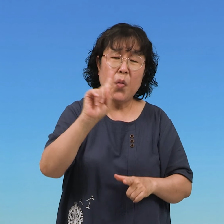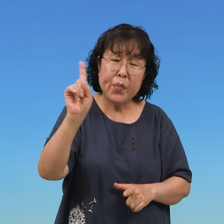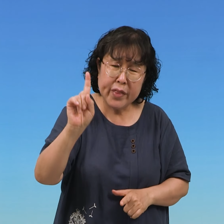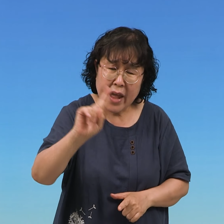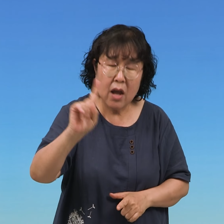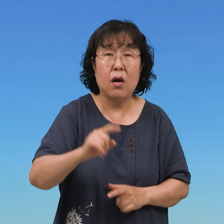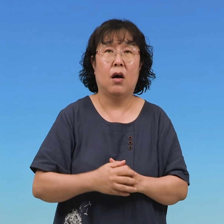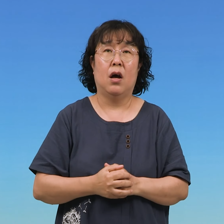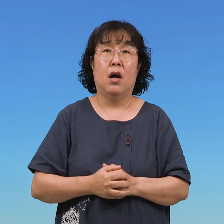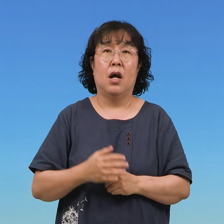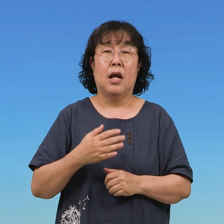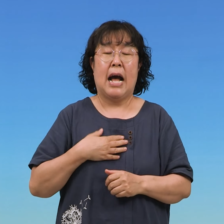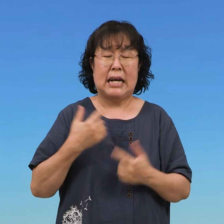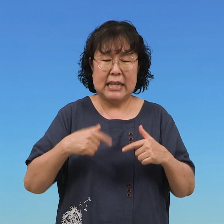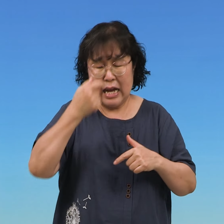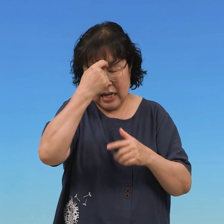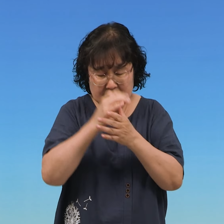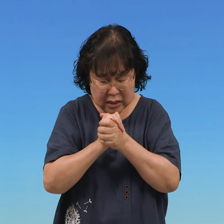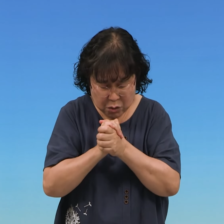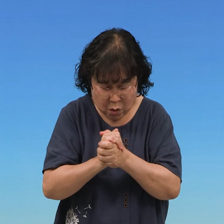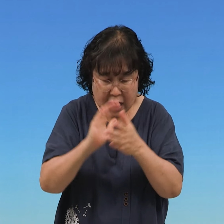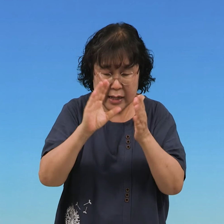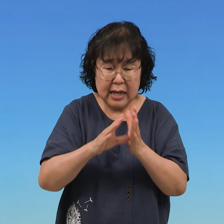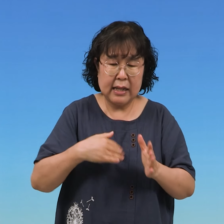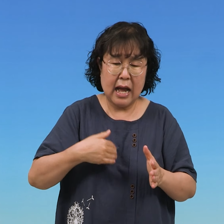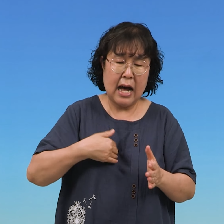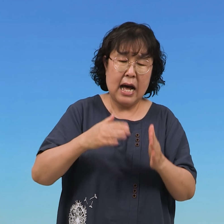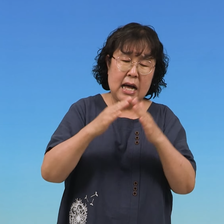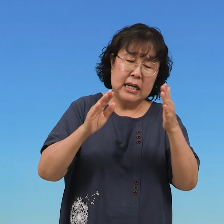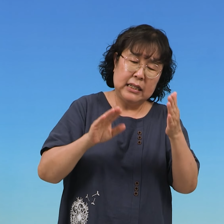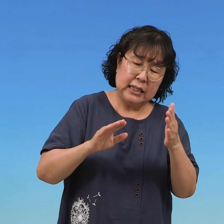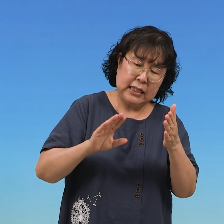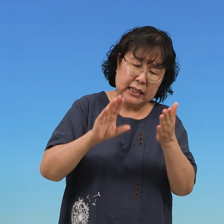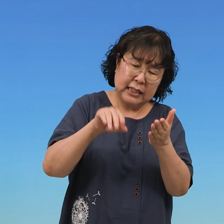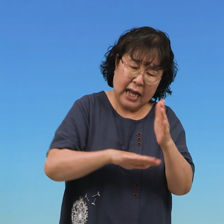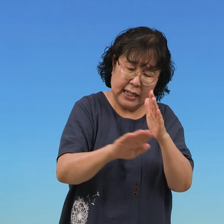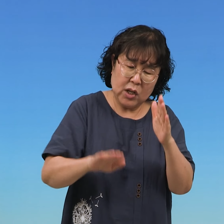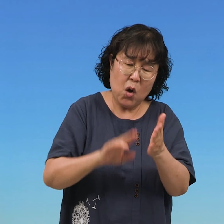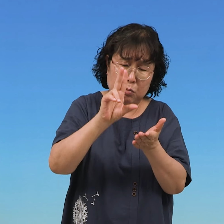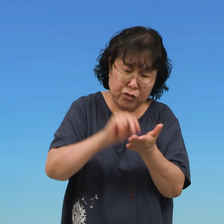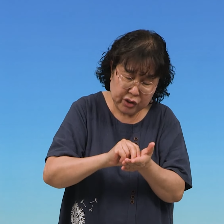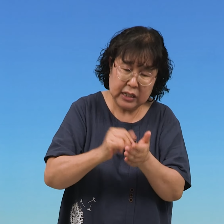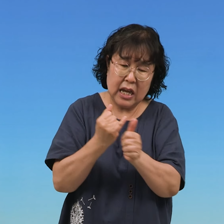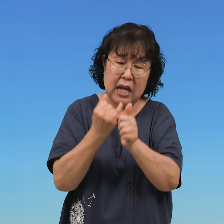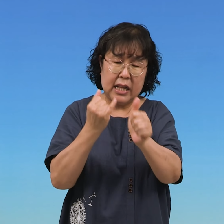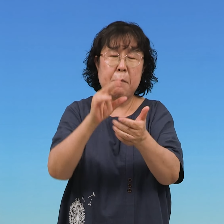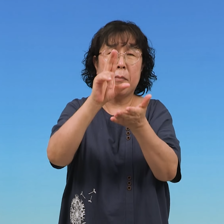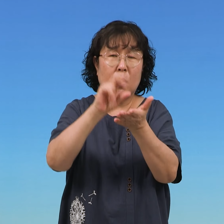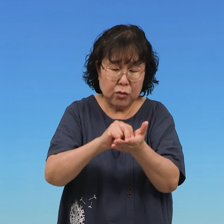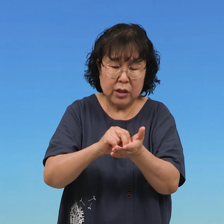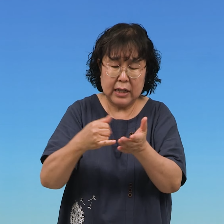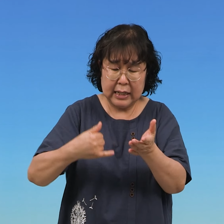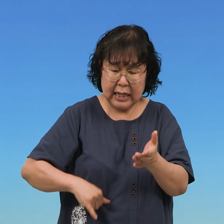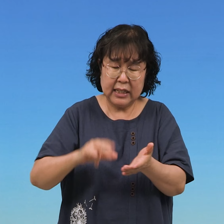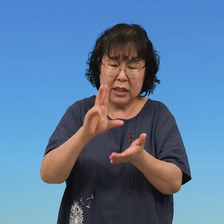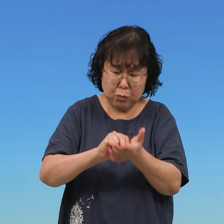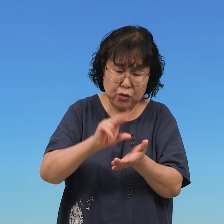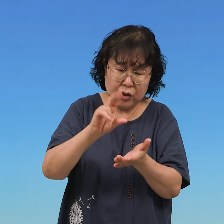나와가지고는 주님 가정 문제가 이렇습니다, 자식 문제가 이렇습니다, 남편 문제가 이렇습니다. 그것들은 가장